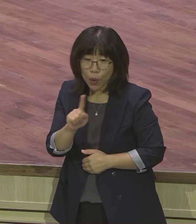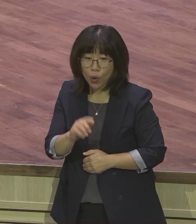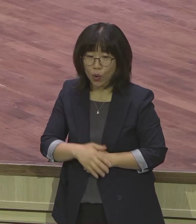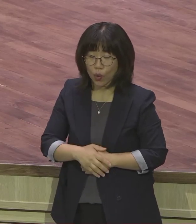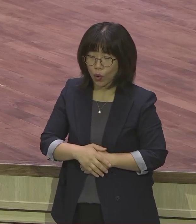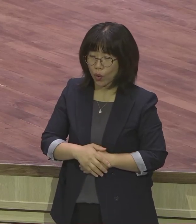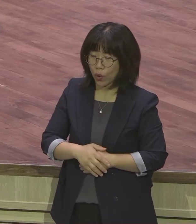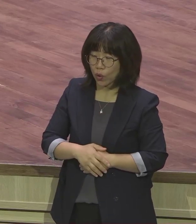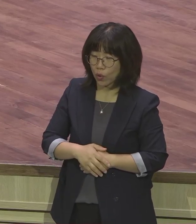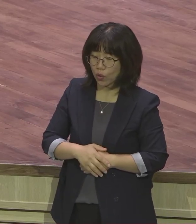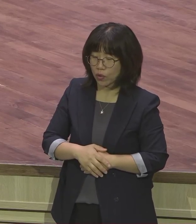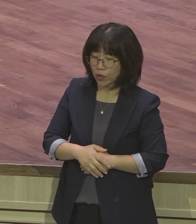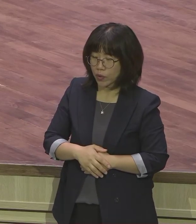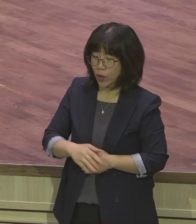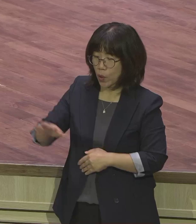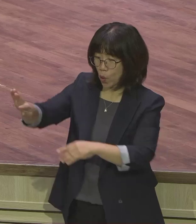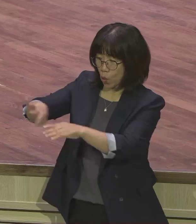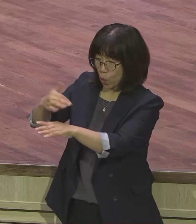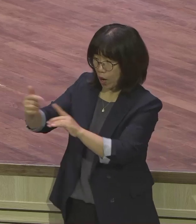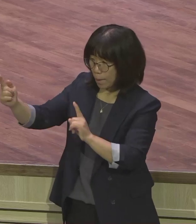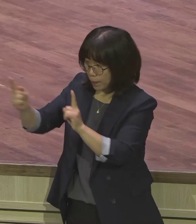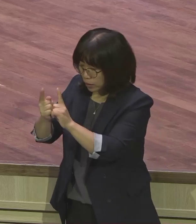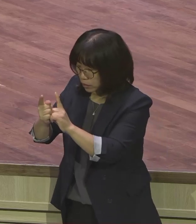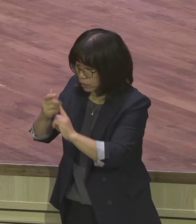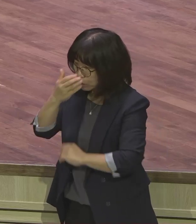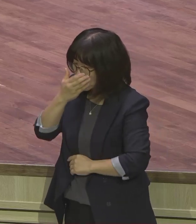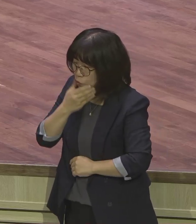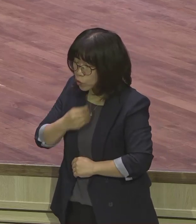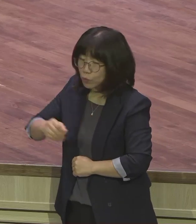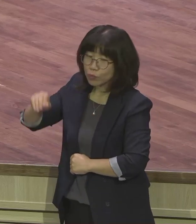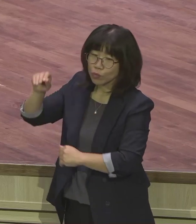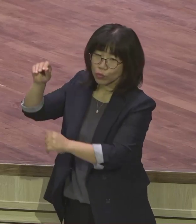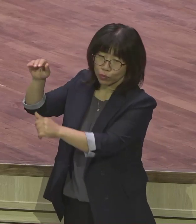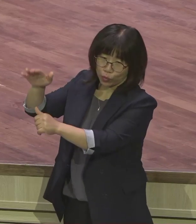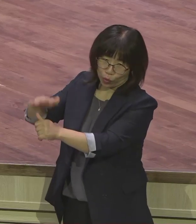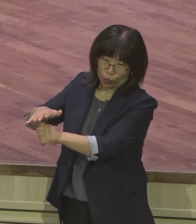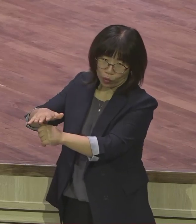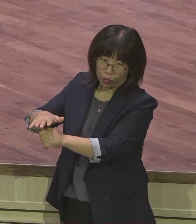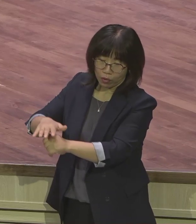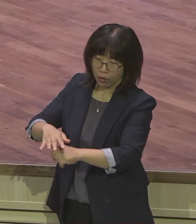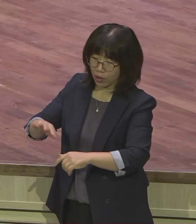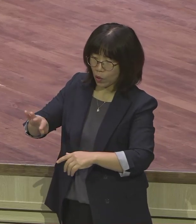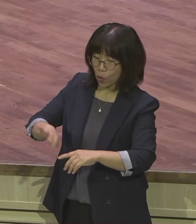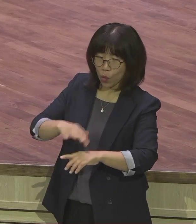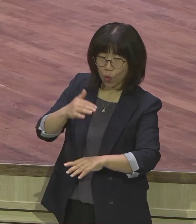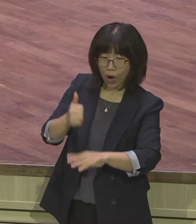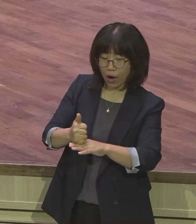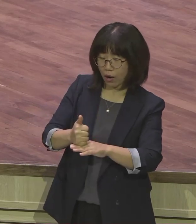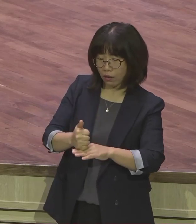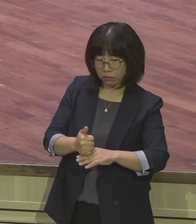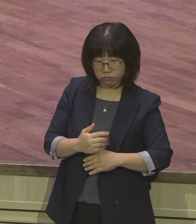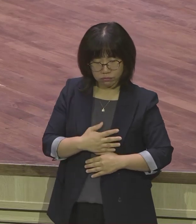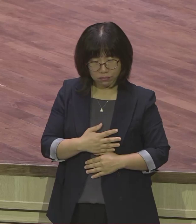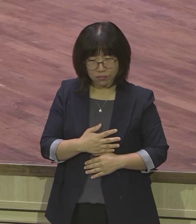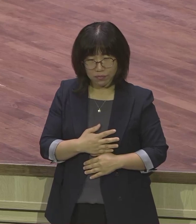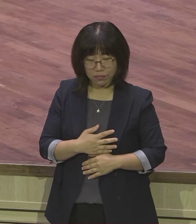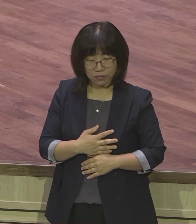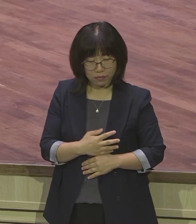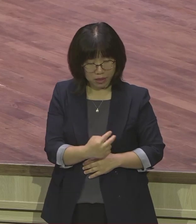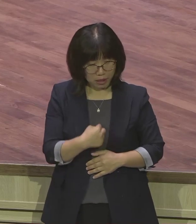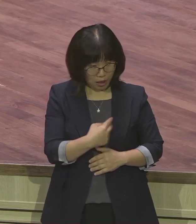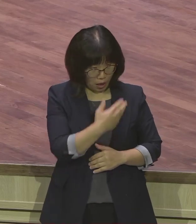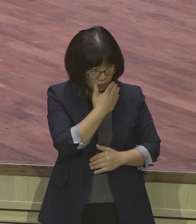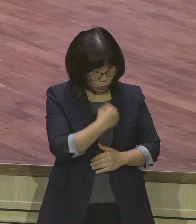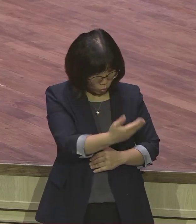행동이 뭐냐 야곱이 바로에게 축복하며 아니 왕 앞에 나가 내가 당신을 축복한다 축복하며